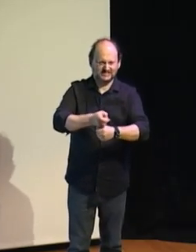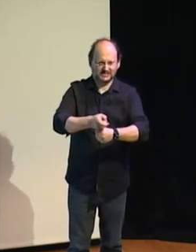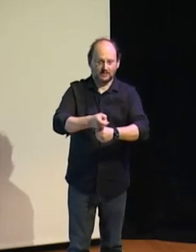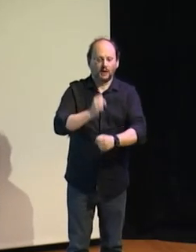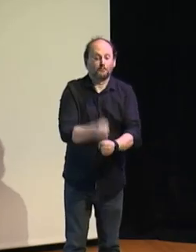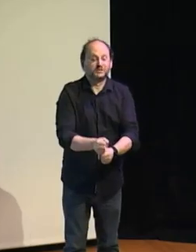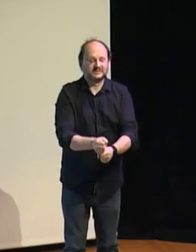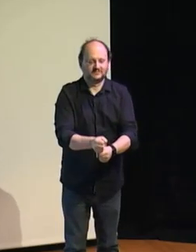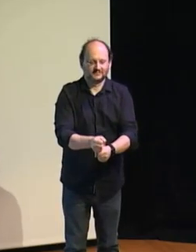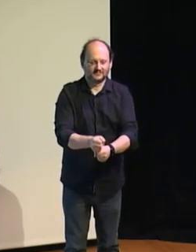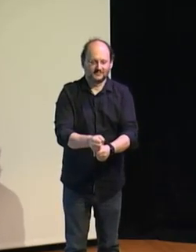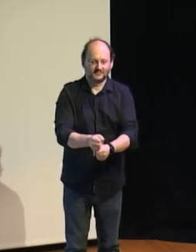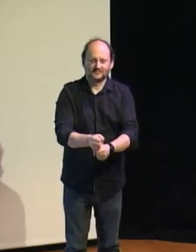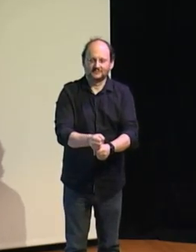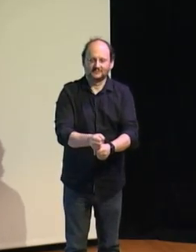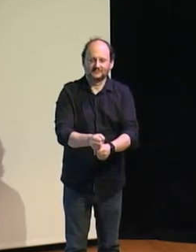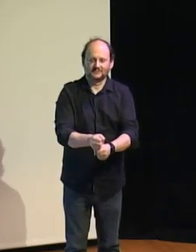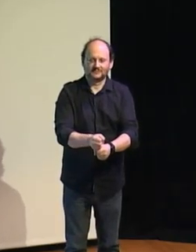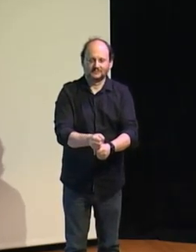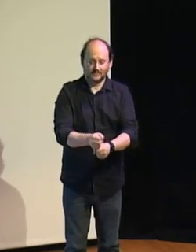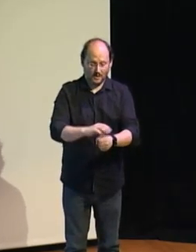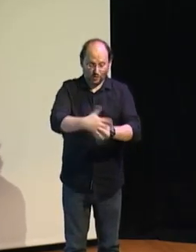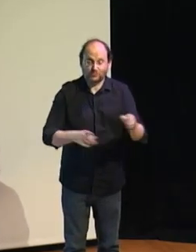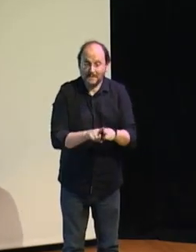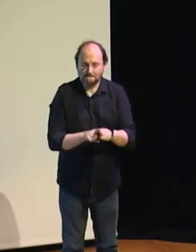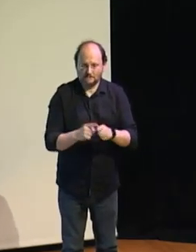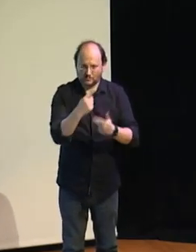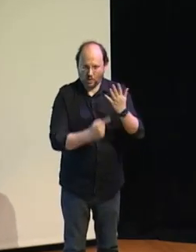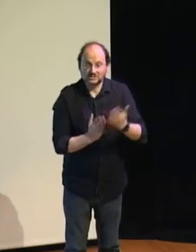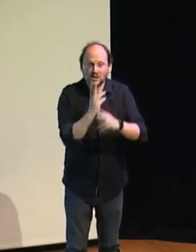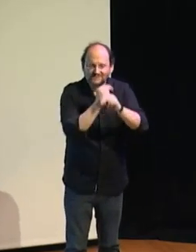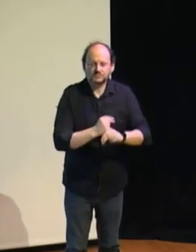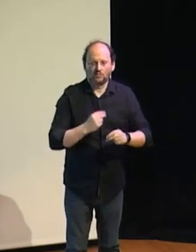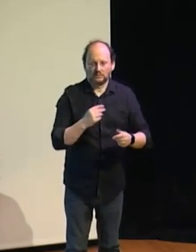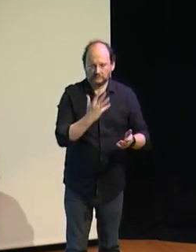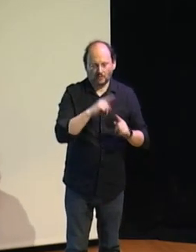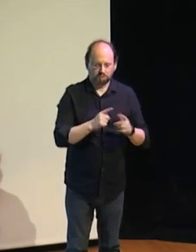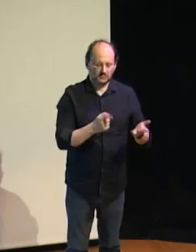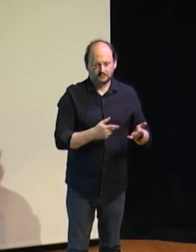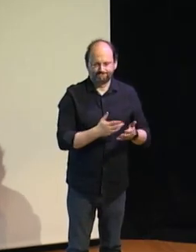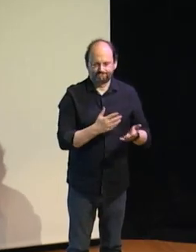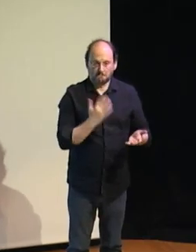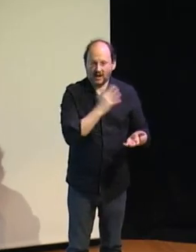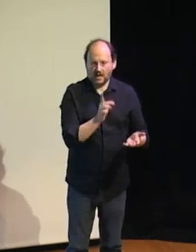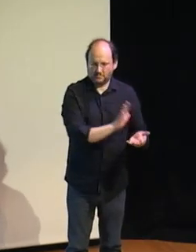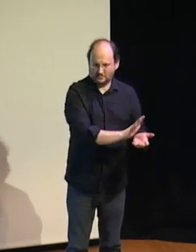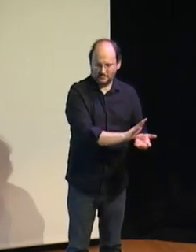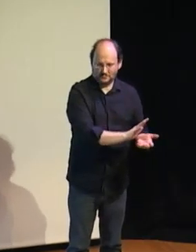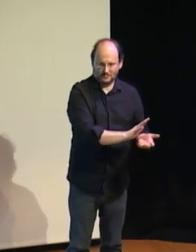signe de harceler, de punir, se fait aussi avec les mêmes configurations. On a vraiment les mêmes configurations et on retrouve des définitions